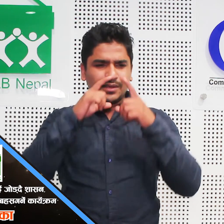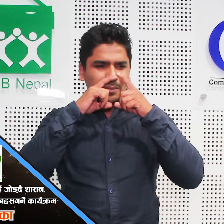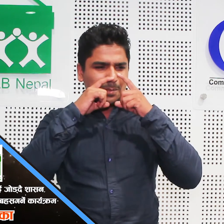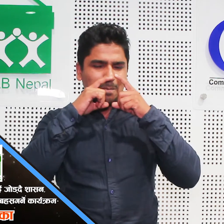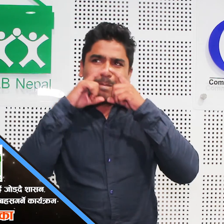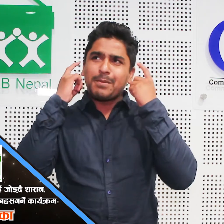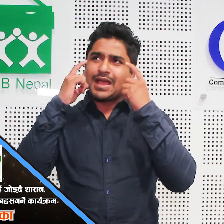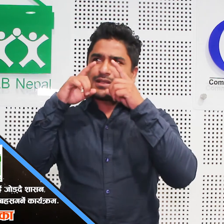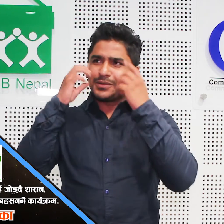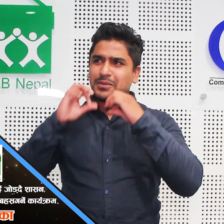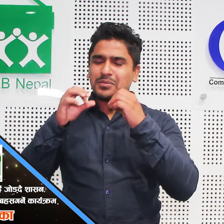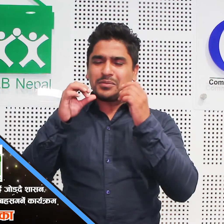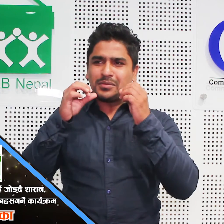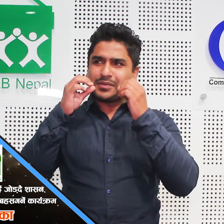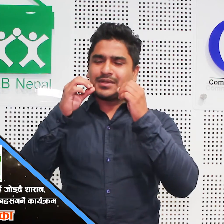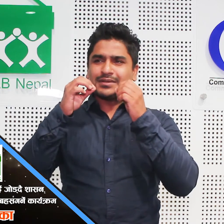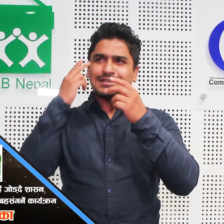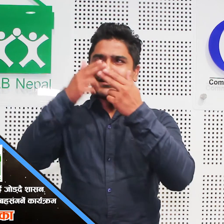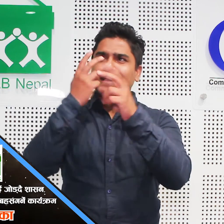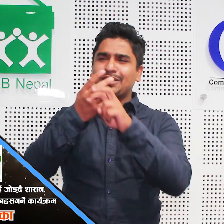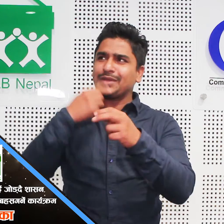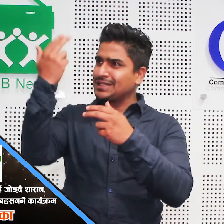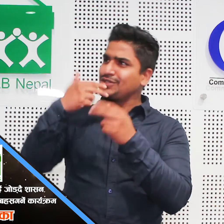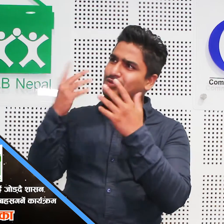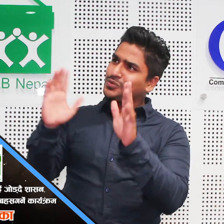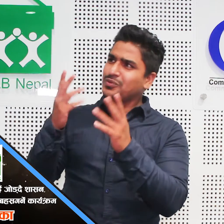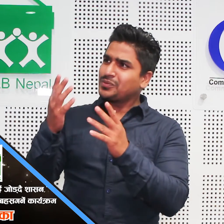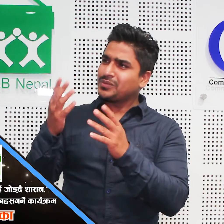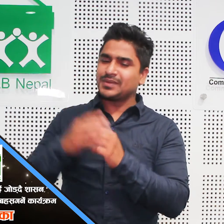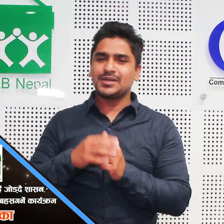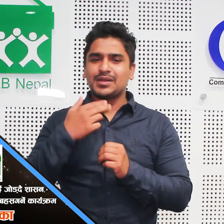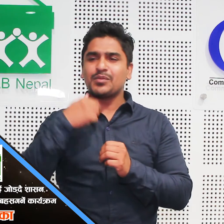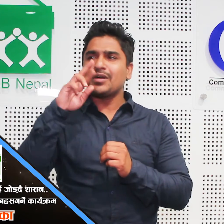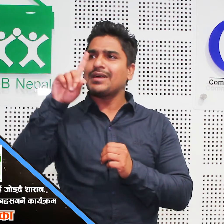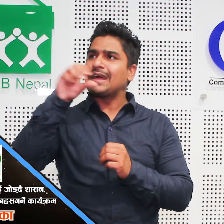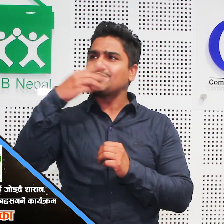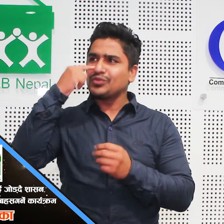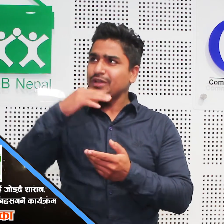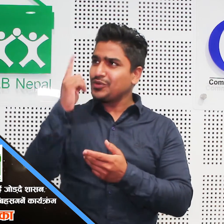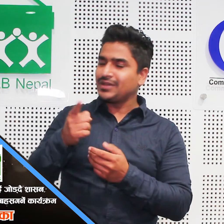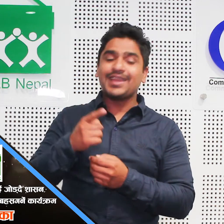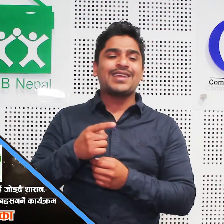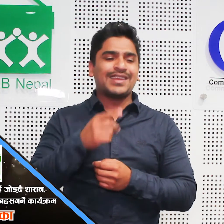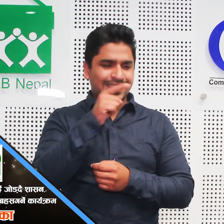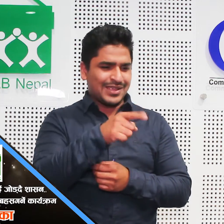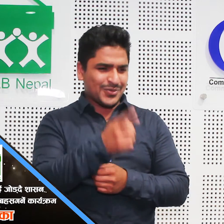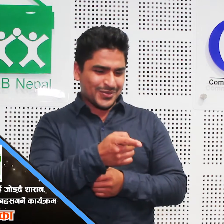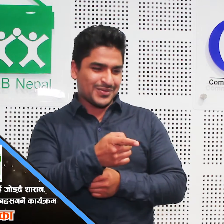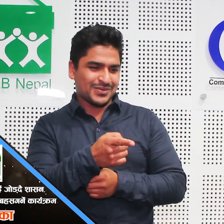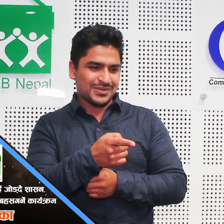त मान्छे चिन्नै गाह्रो। अनि दाई मलाई चिन्नु भएन? म राजुको बहिनी हो नि। ए हो र? अब